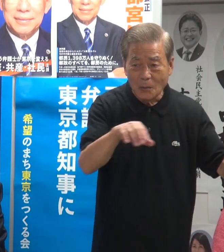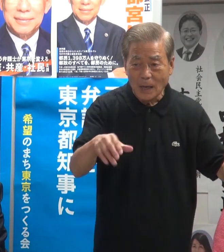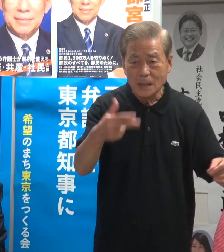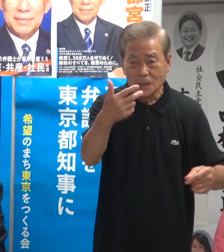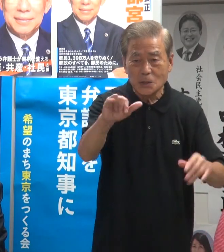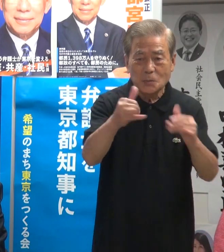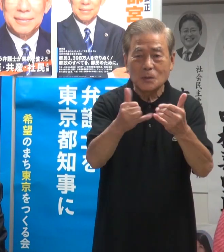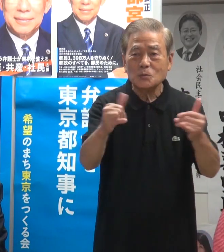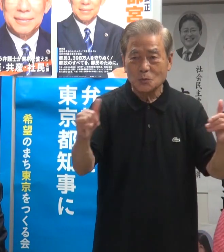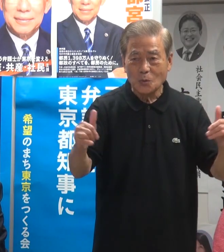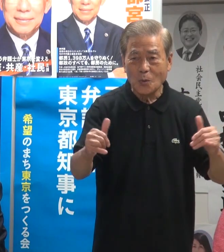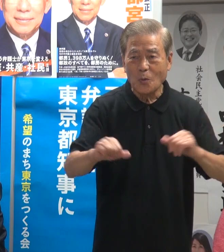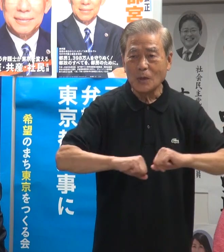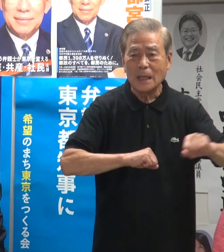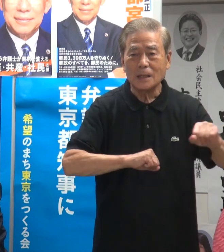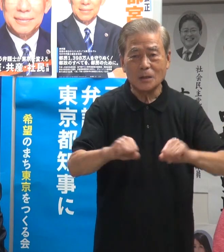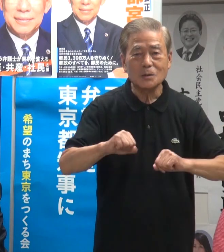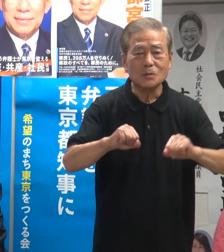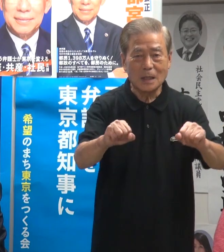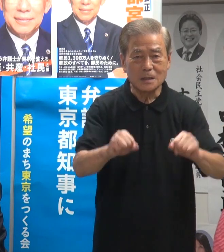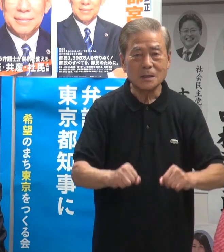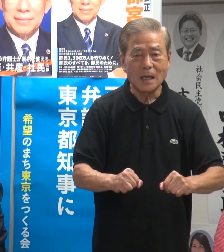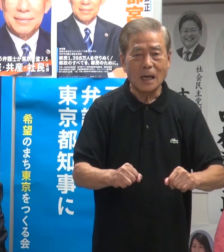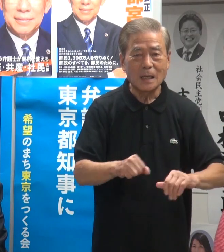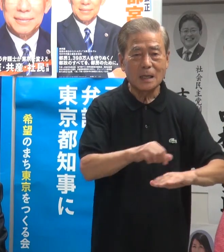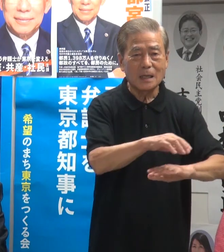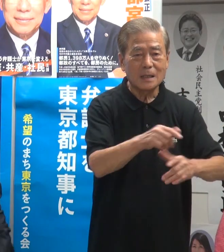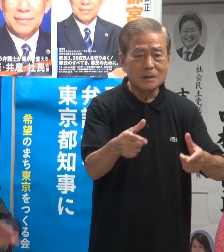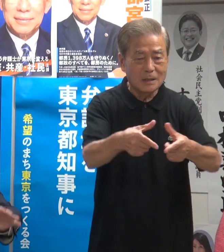て議会、地方議会でも